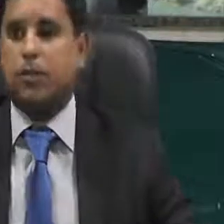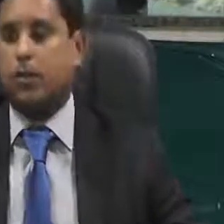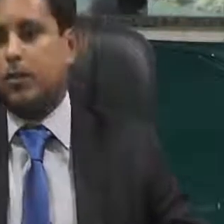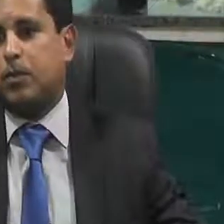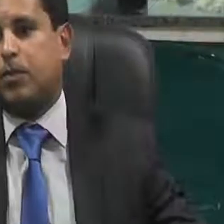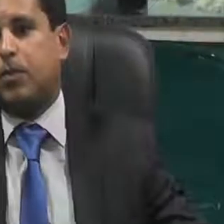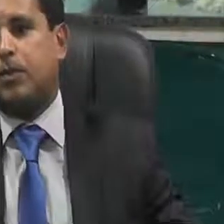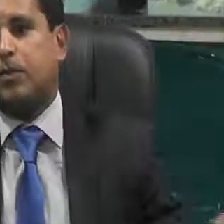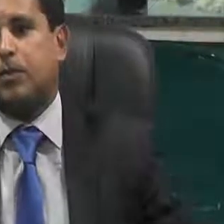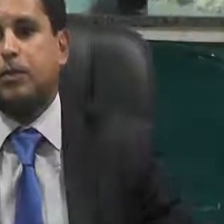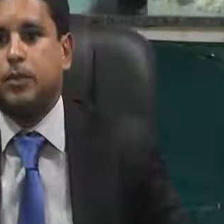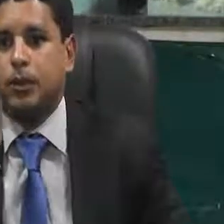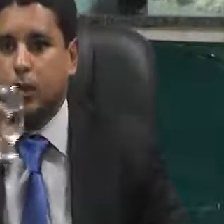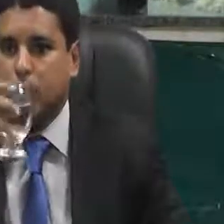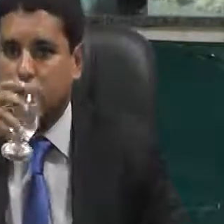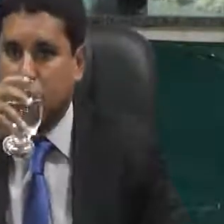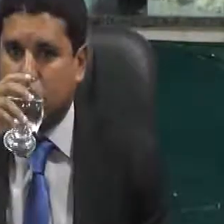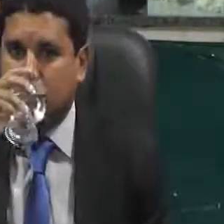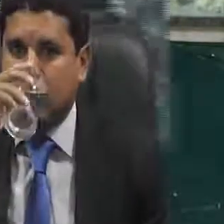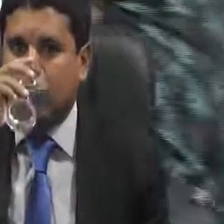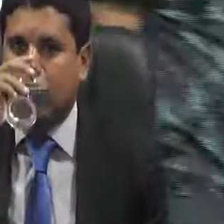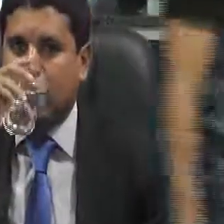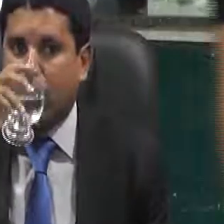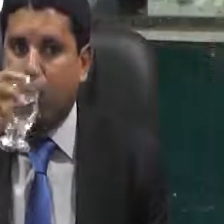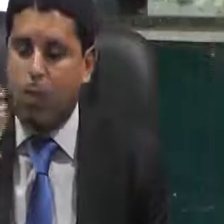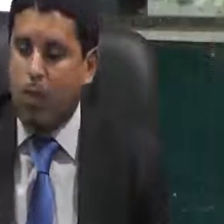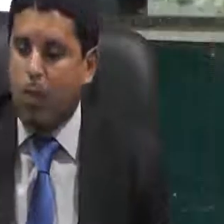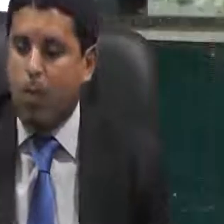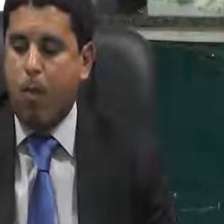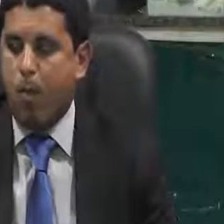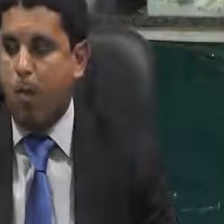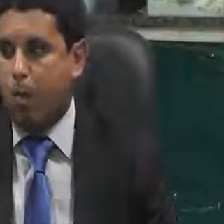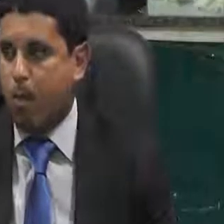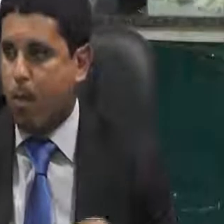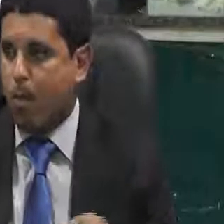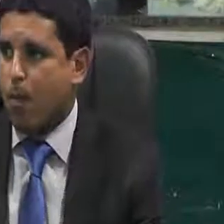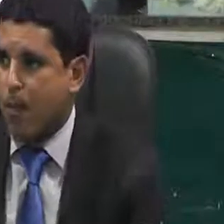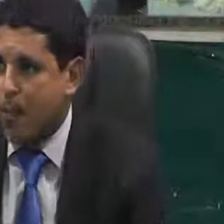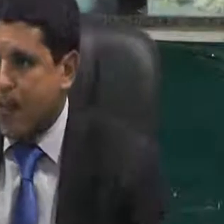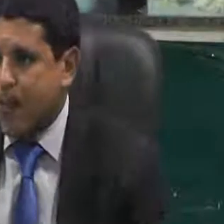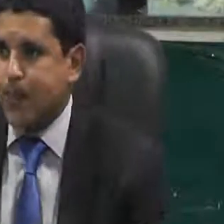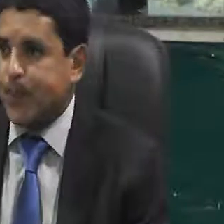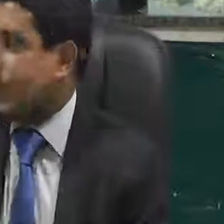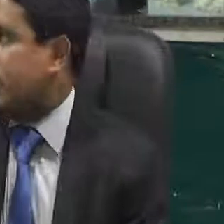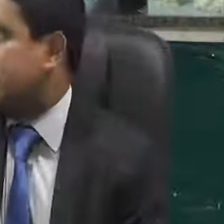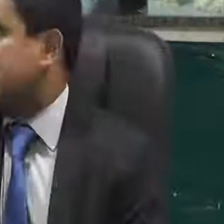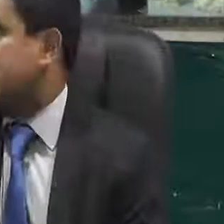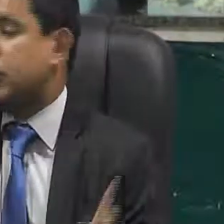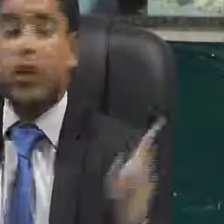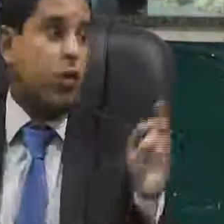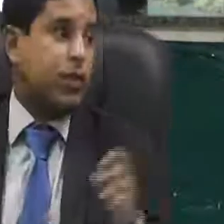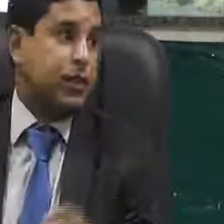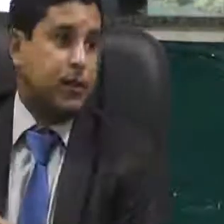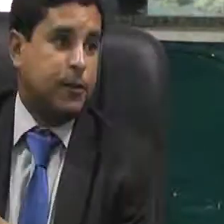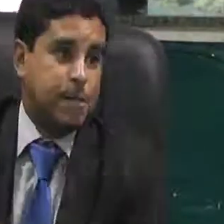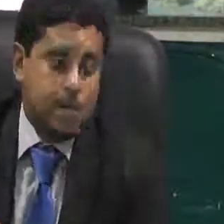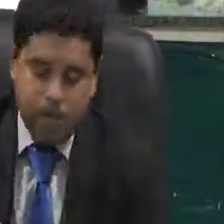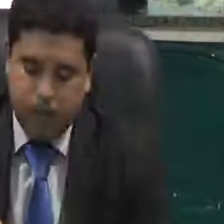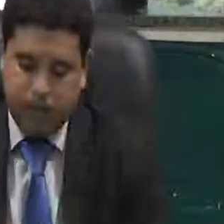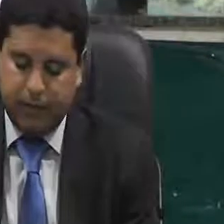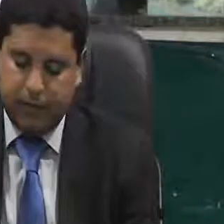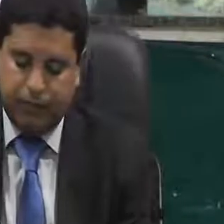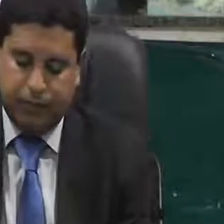Ok, vereador, solicito a servidora, a senhora Núbia, que faça a leitura das atas anteriores. Só tem uma.